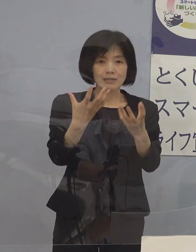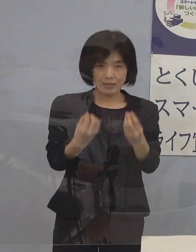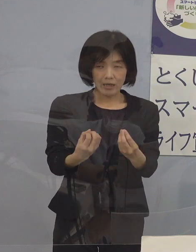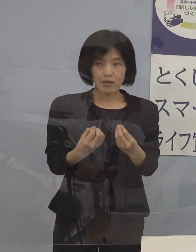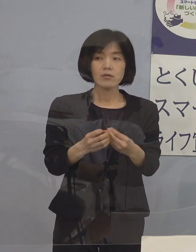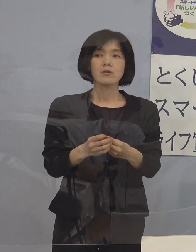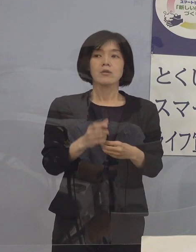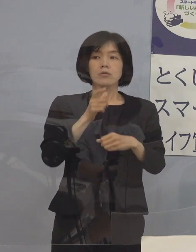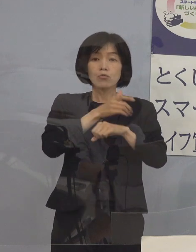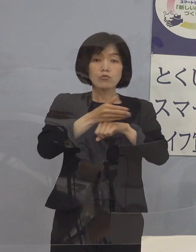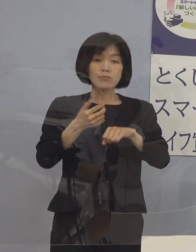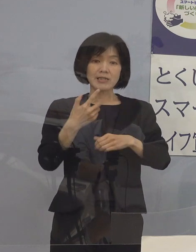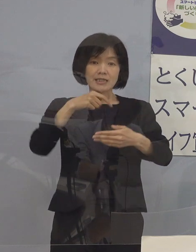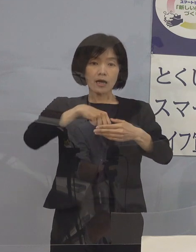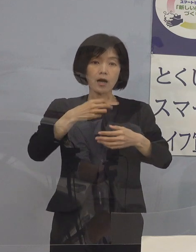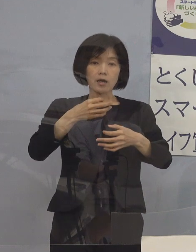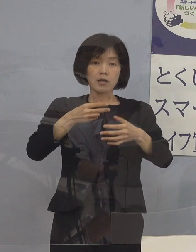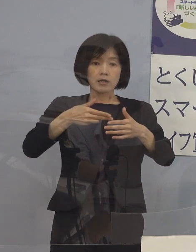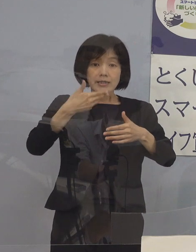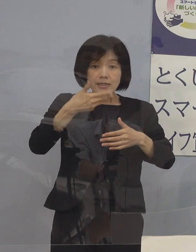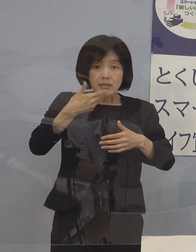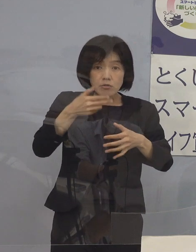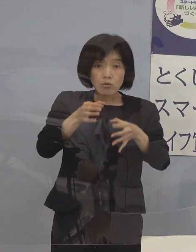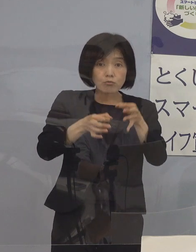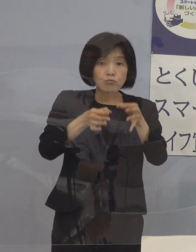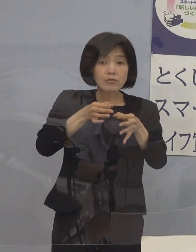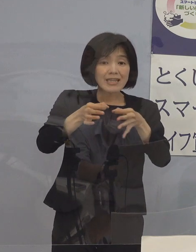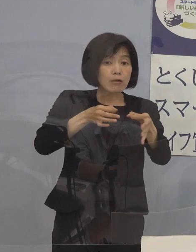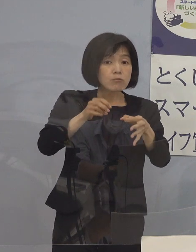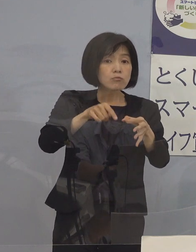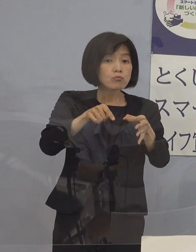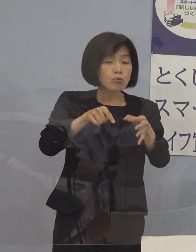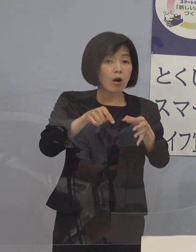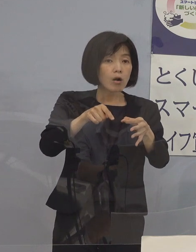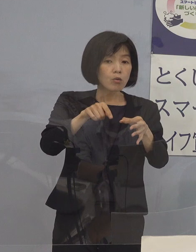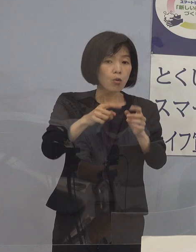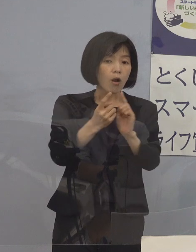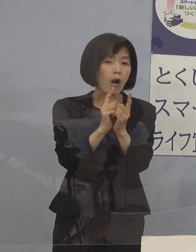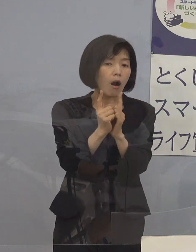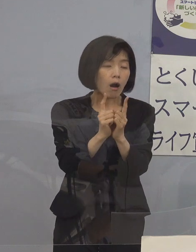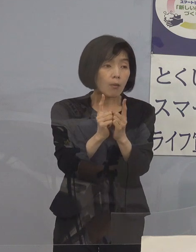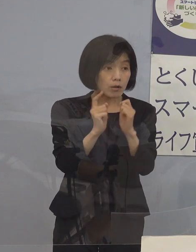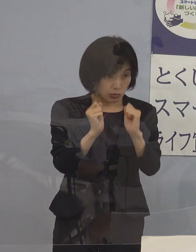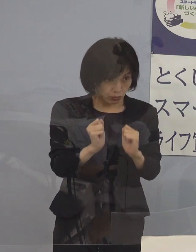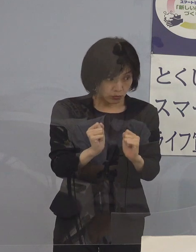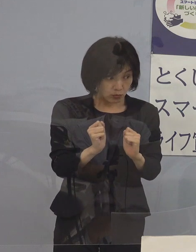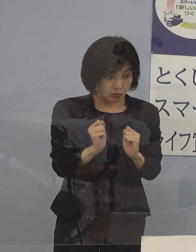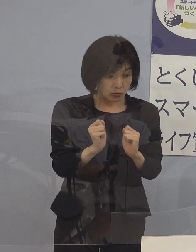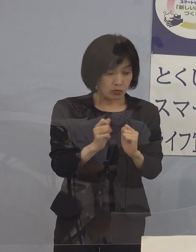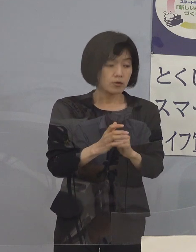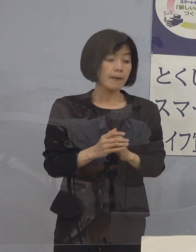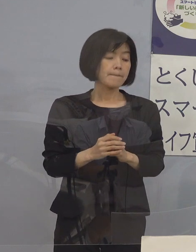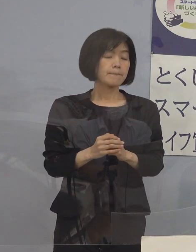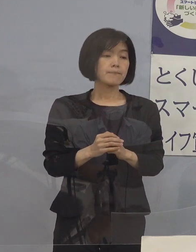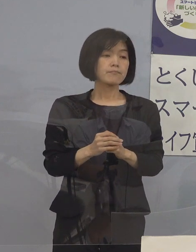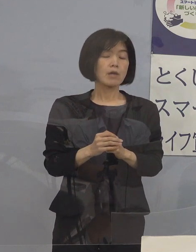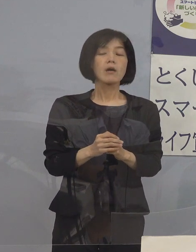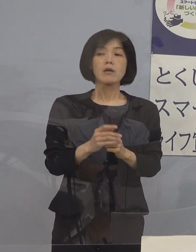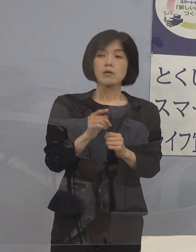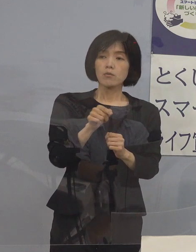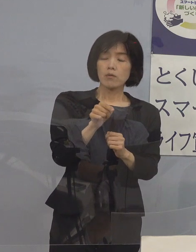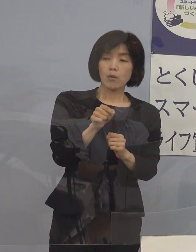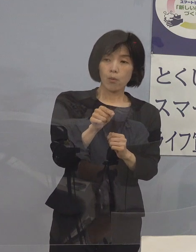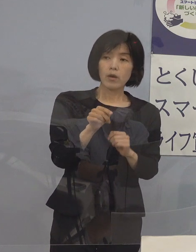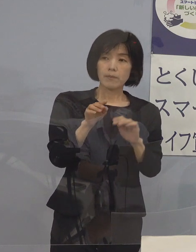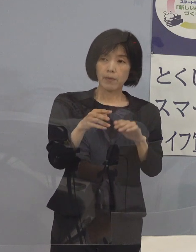この徳島市内の飲食店というのは、まあ、ここで濃厚接触の可能性とかは、 はい、でこれについては